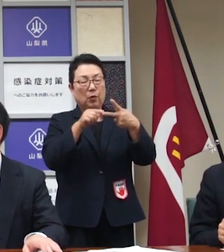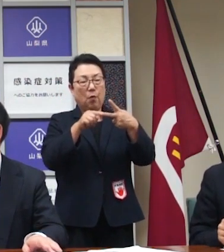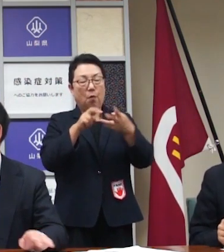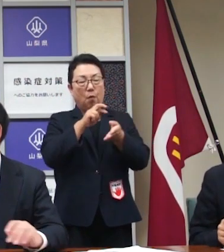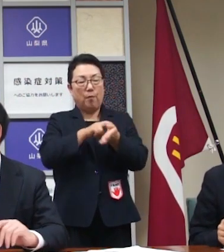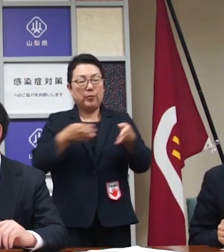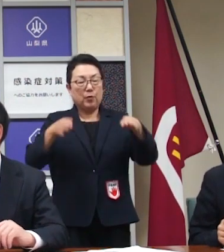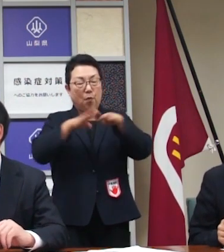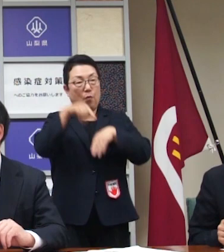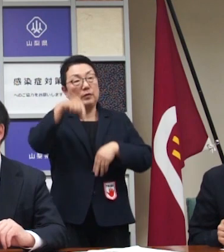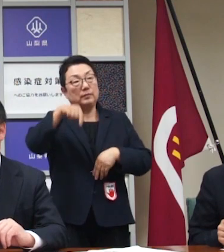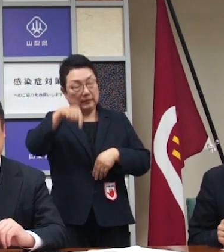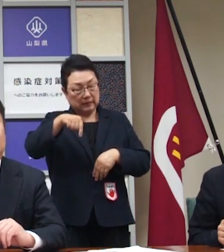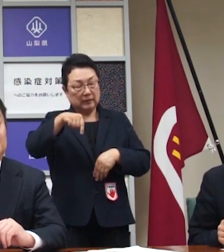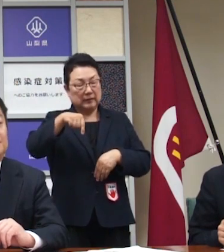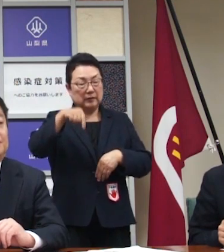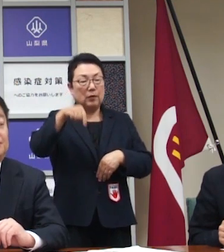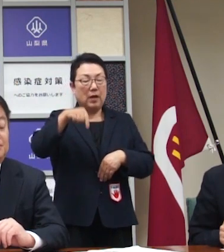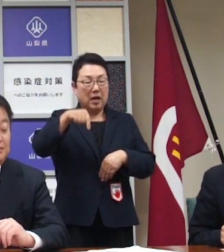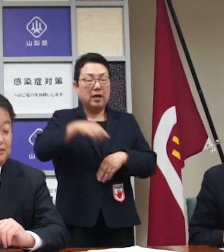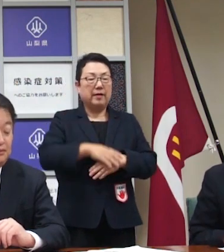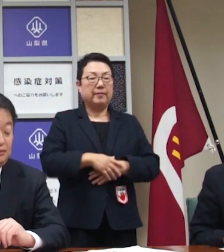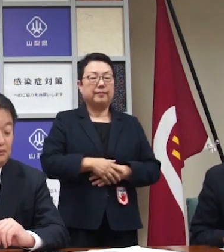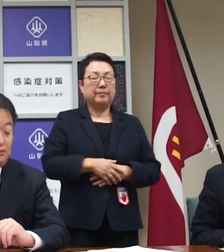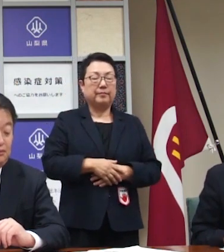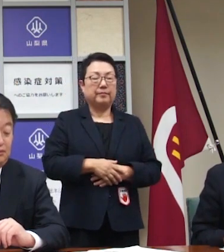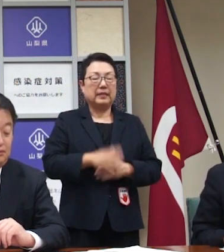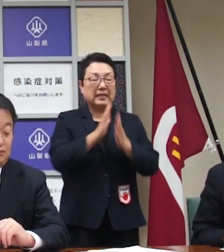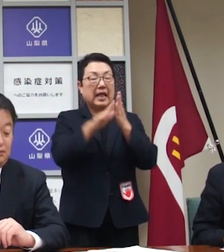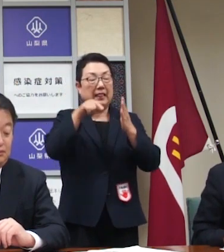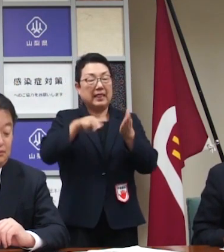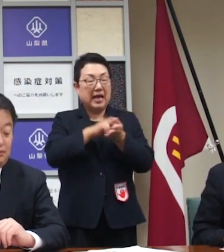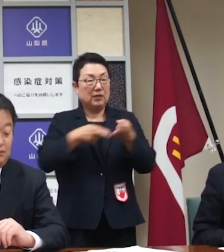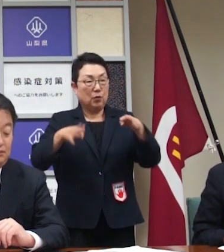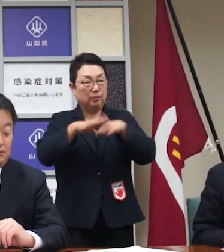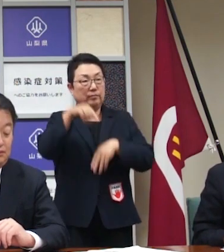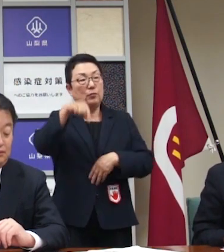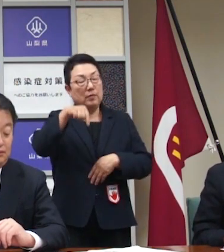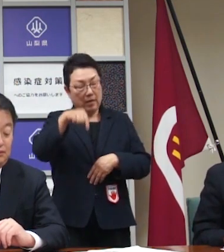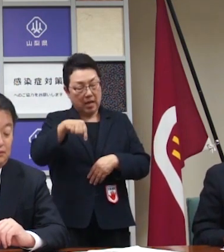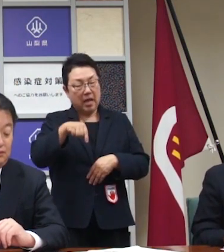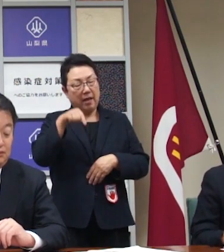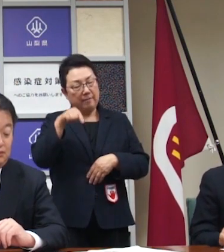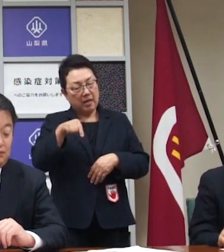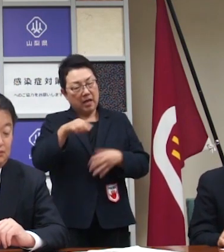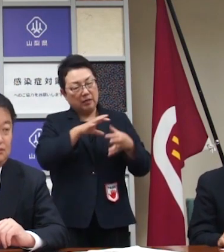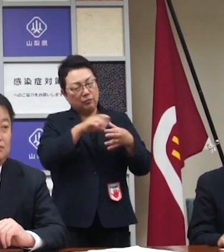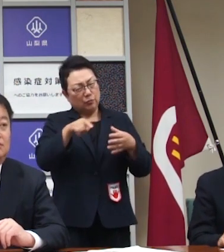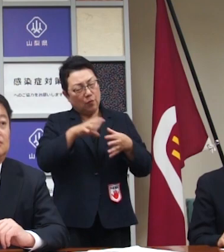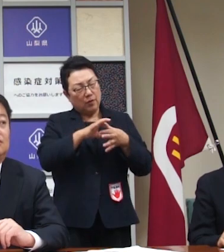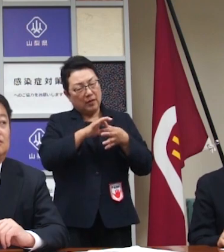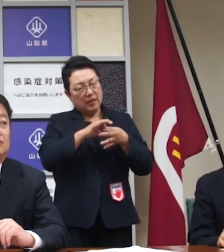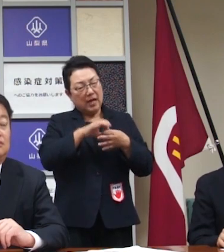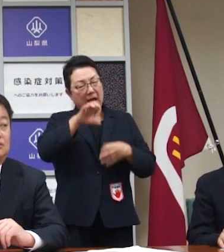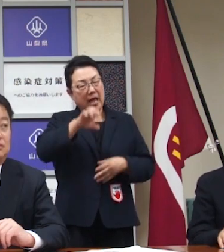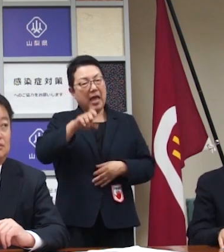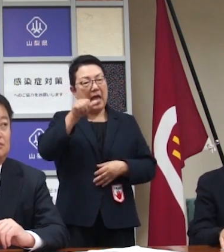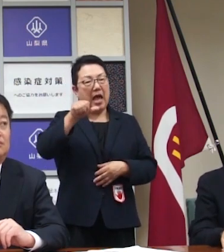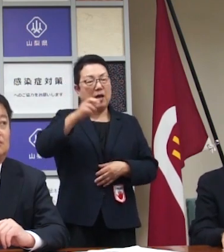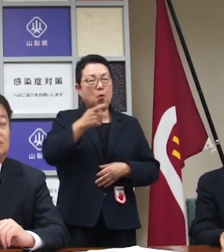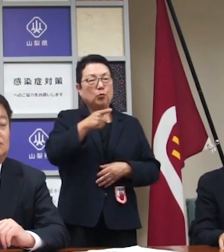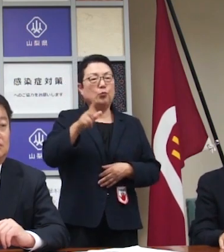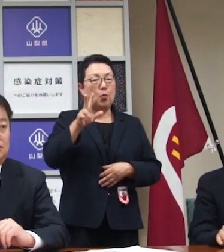2の方の県内の医療機関については、ちょっと、それに類するような処置